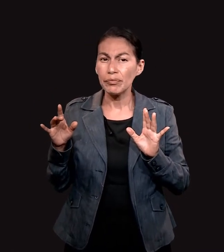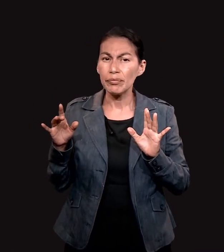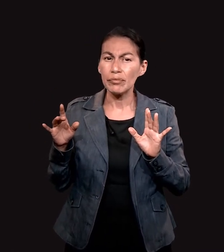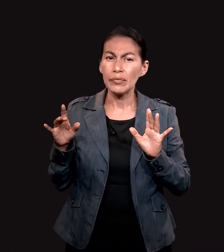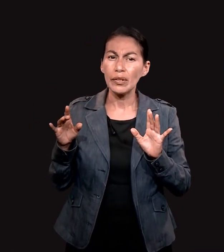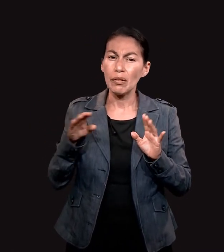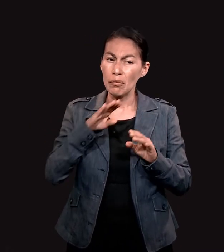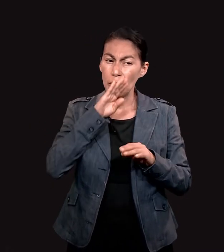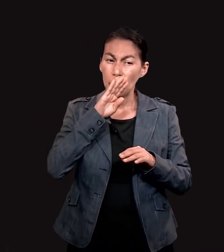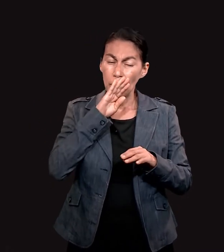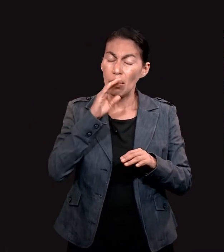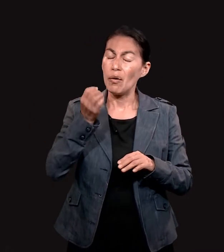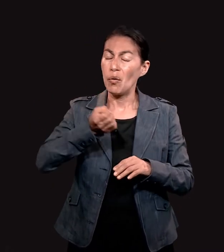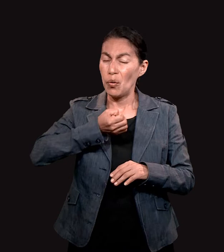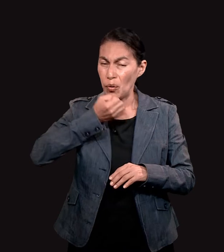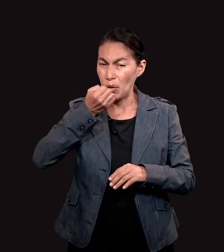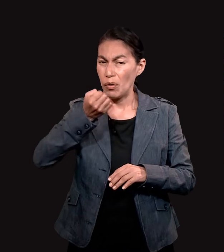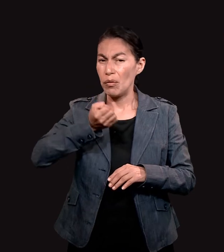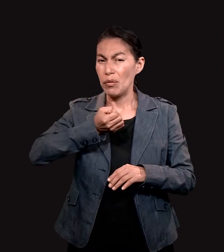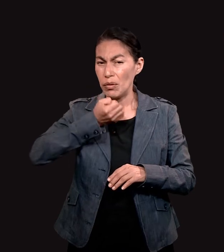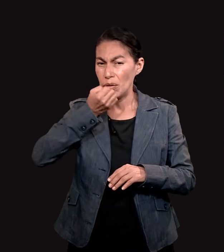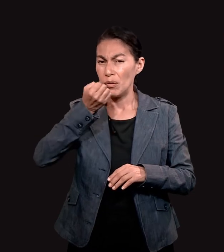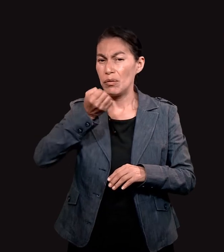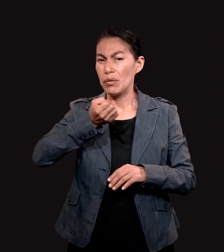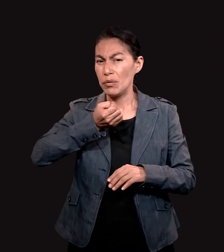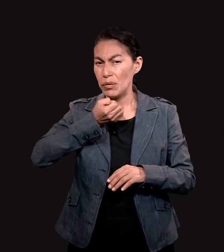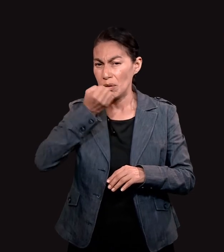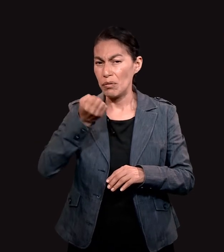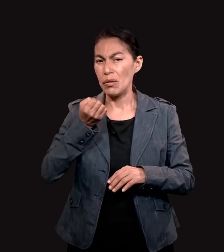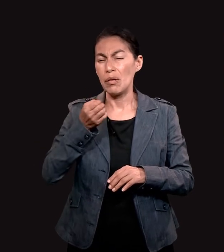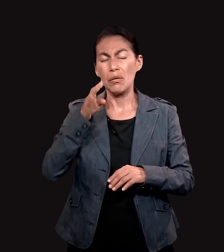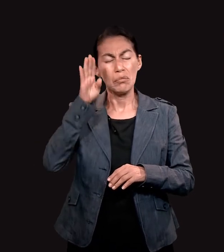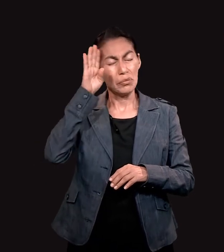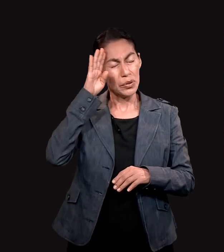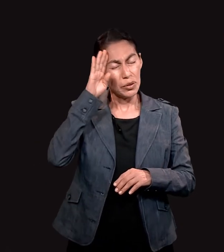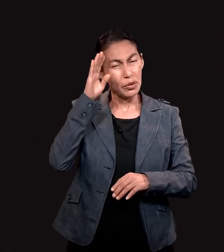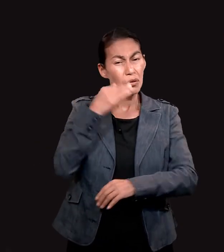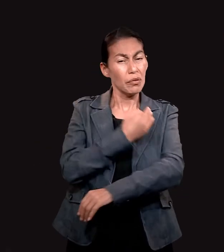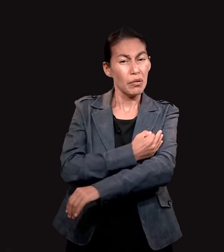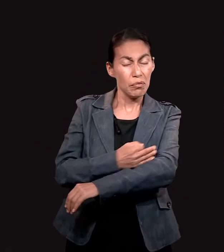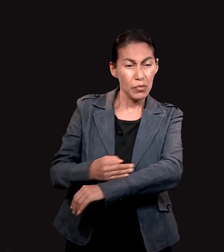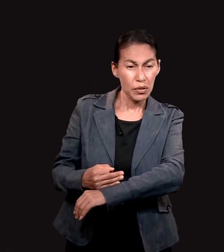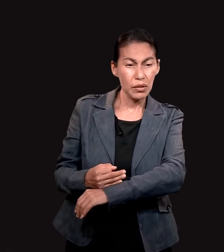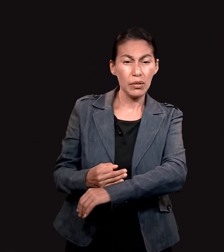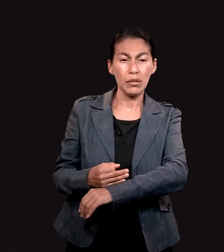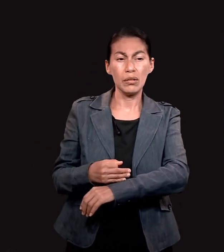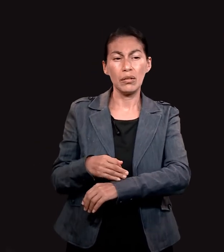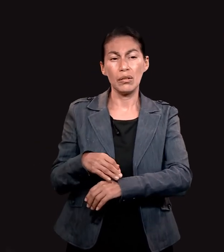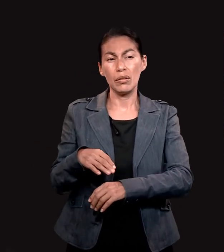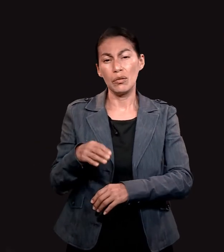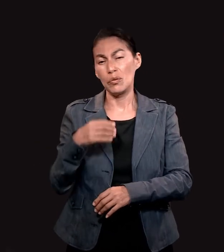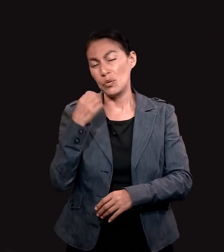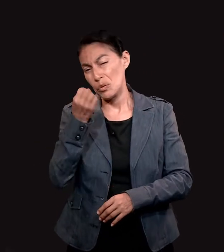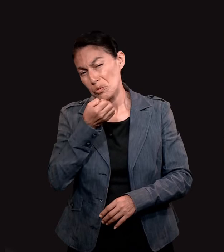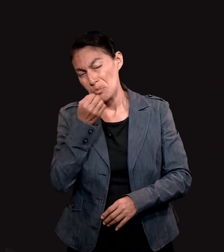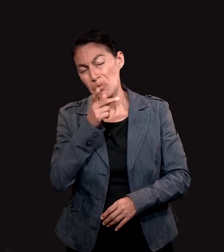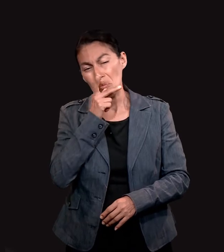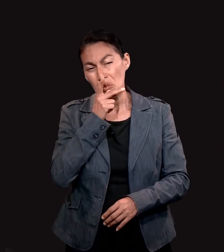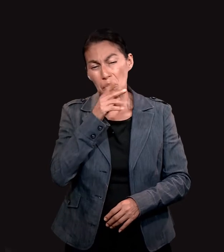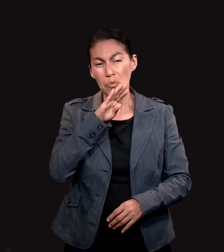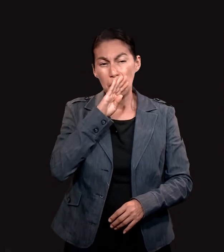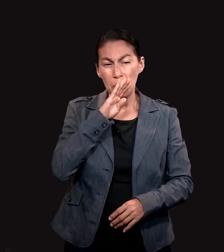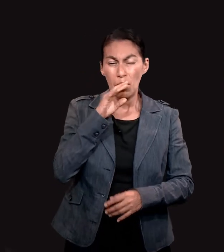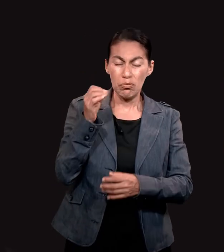del poder de la oración de mi mamá. Y yo creo que en la familia y en todas, siempre hemos sabido que las oraciones de los padres son las